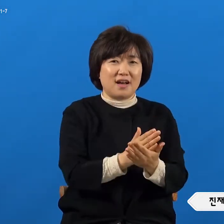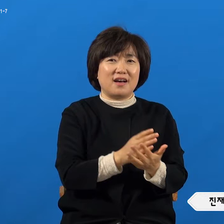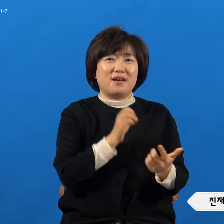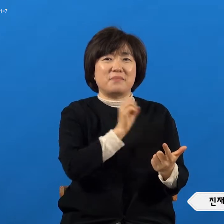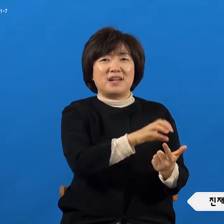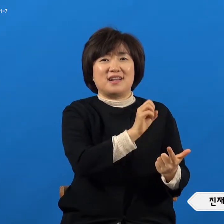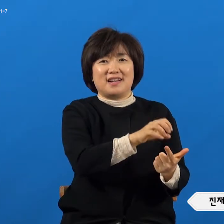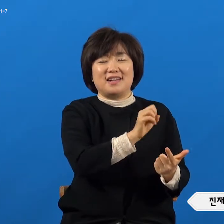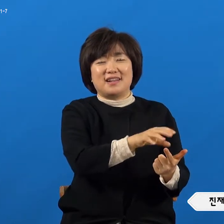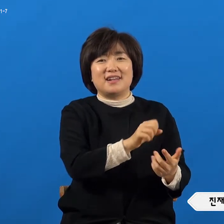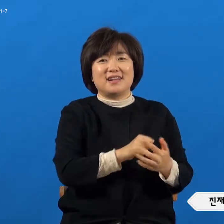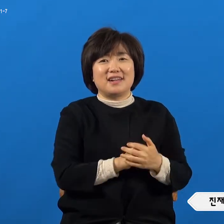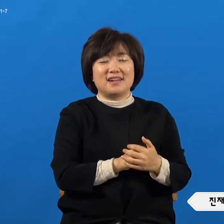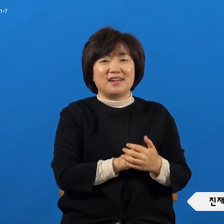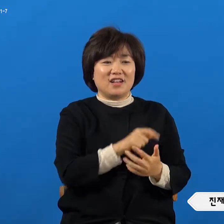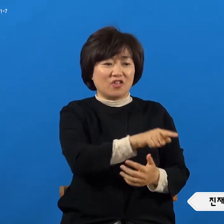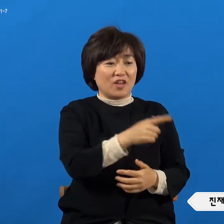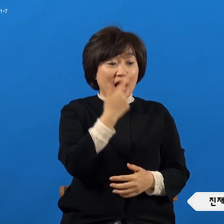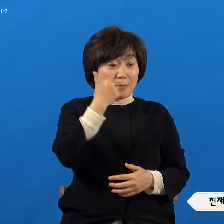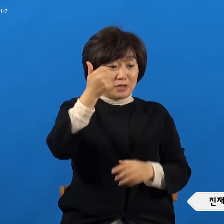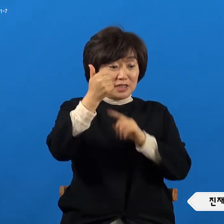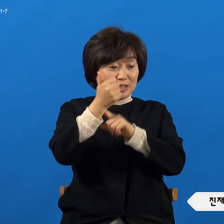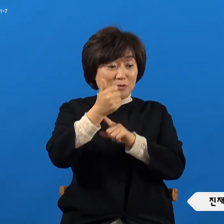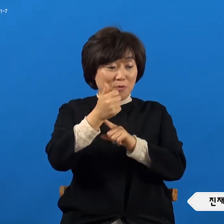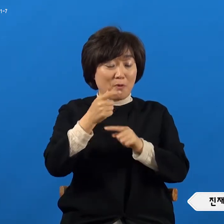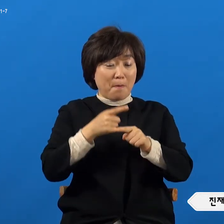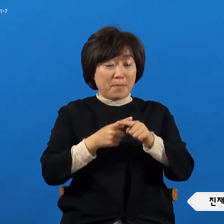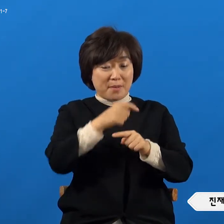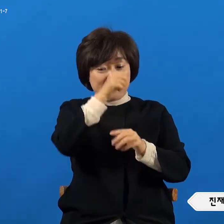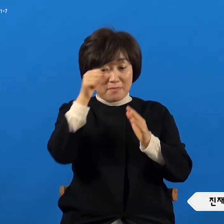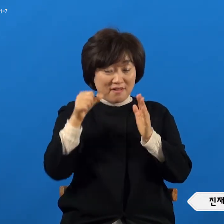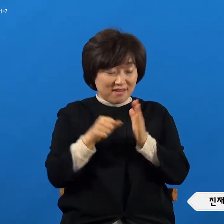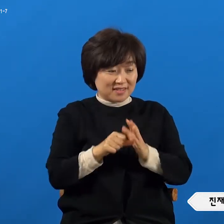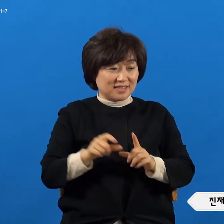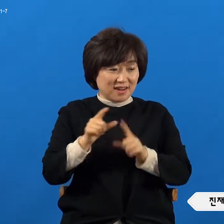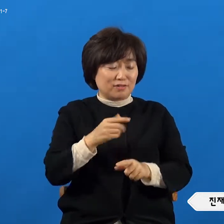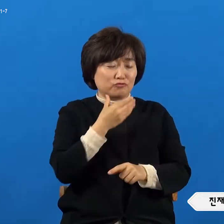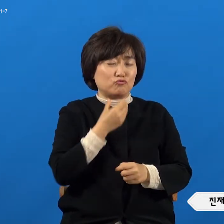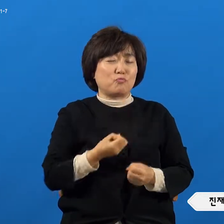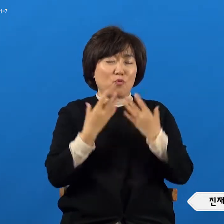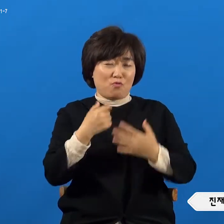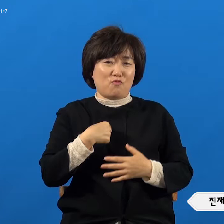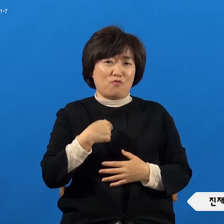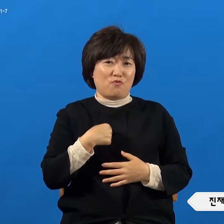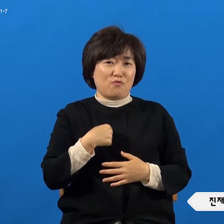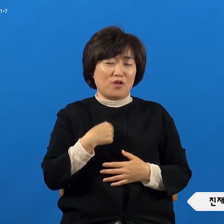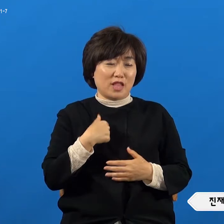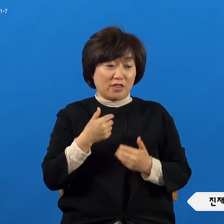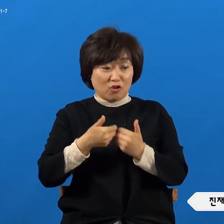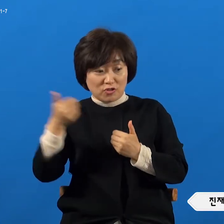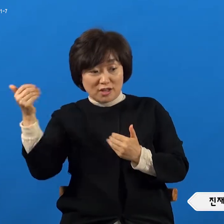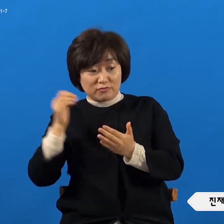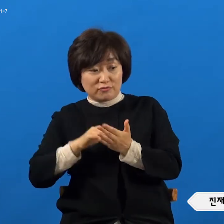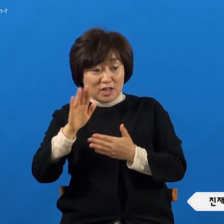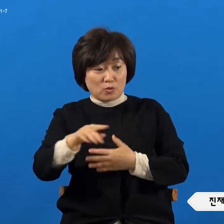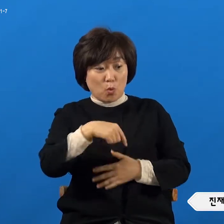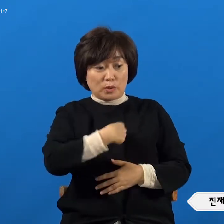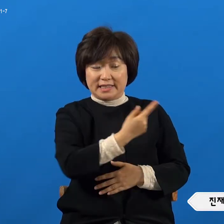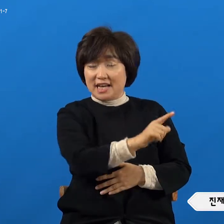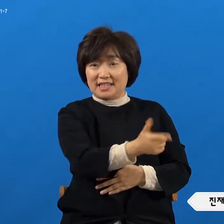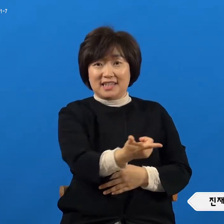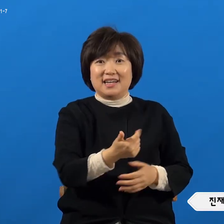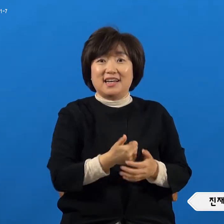고맙다. 너희들의 아버지로 반평생을 살아왔다는 게 나에게는 축복이었다. 내가 떠나더라도 너희들은 혼자가